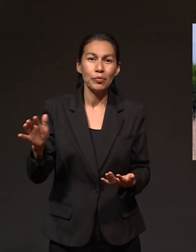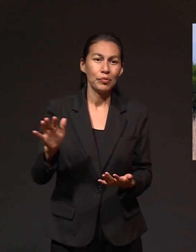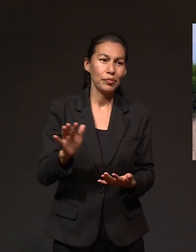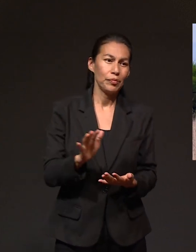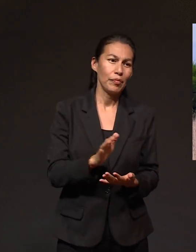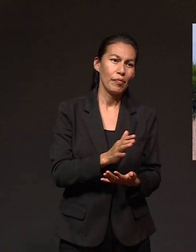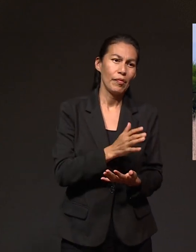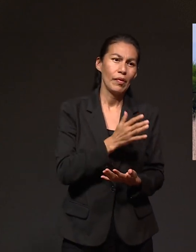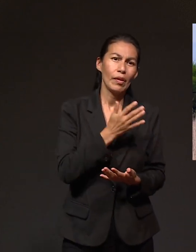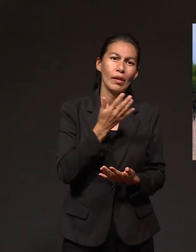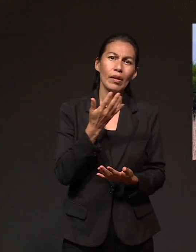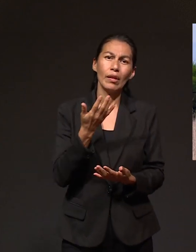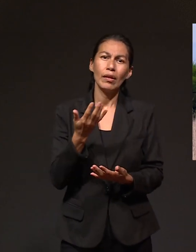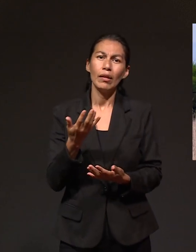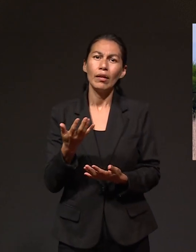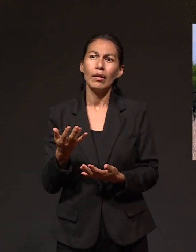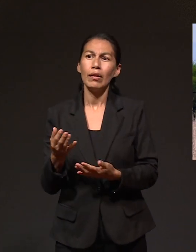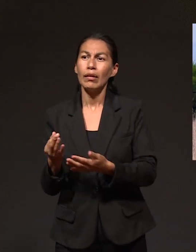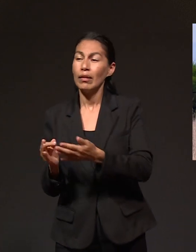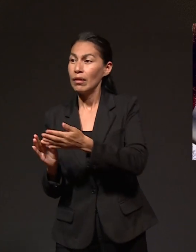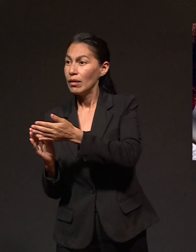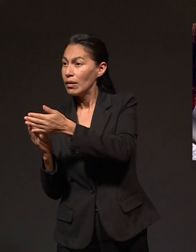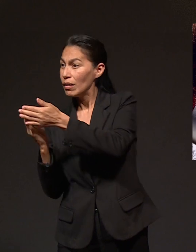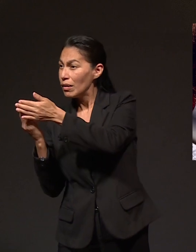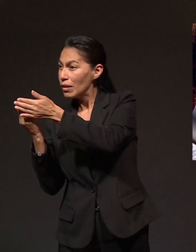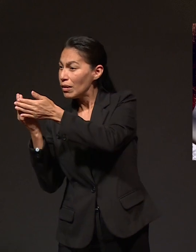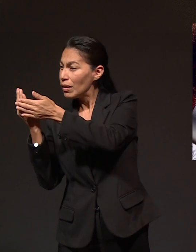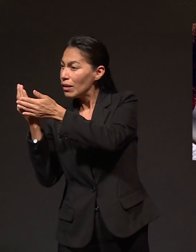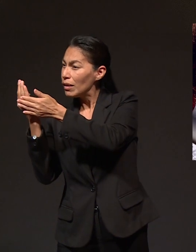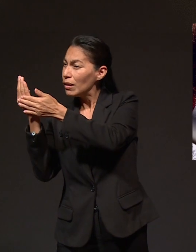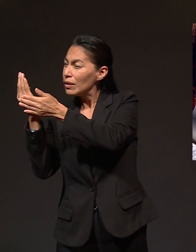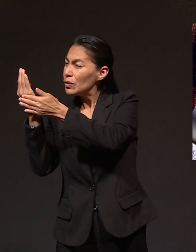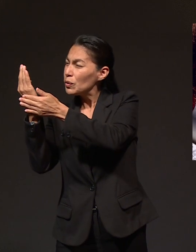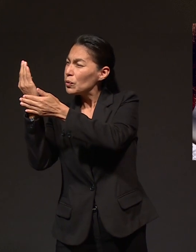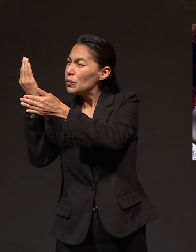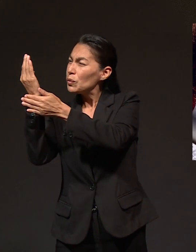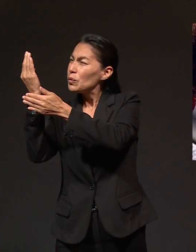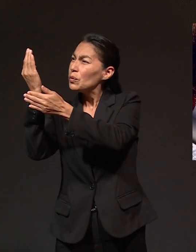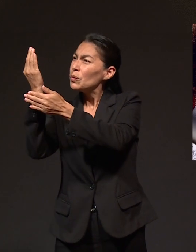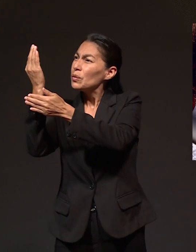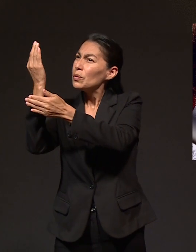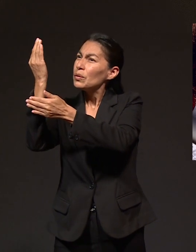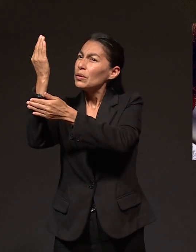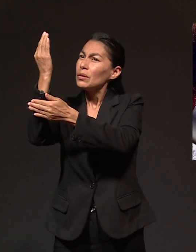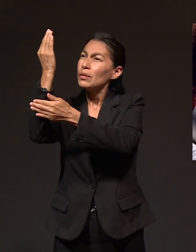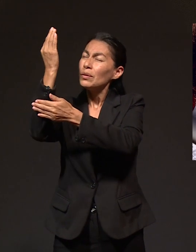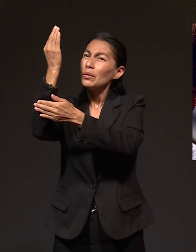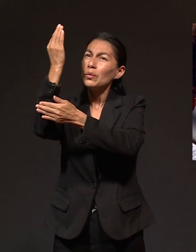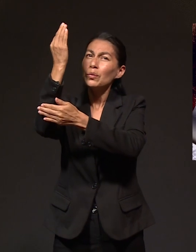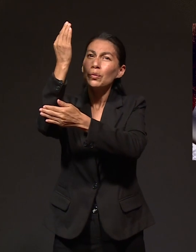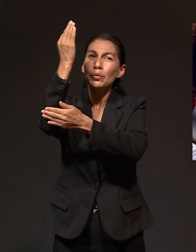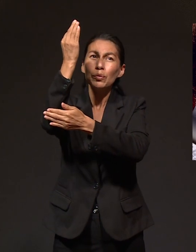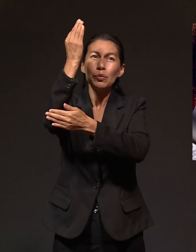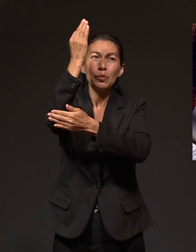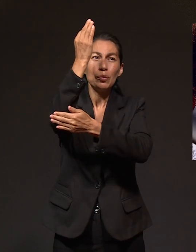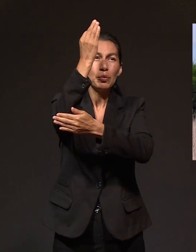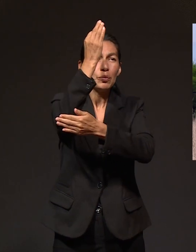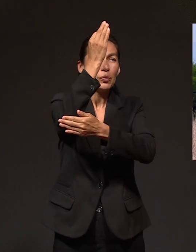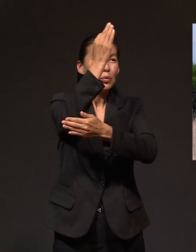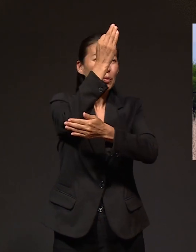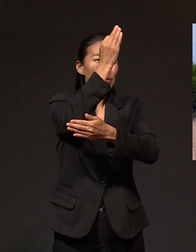le ordena en al pan